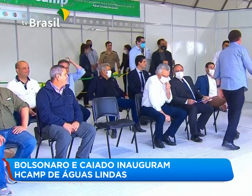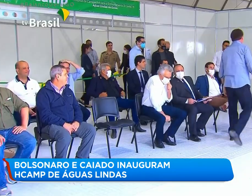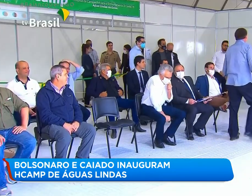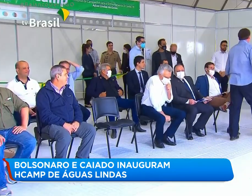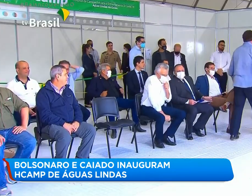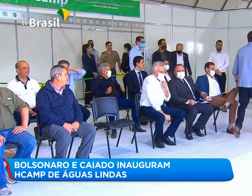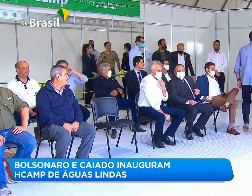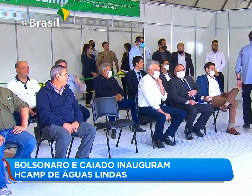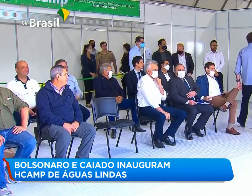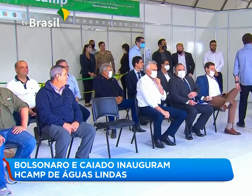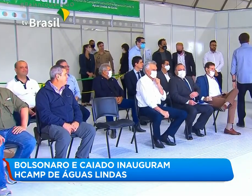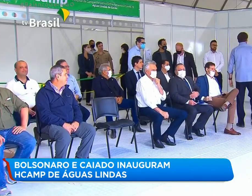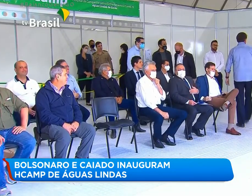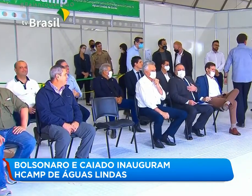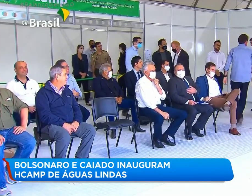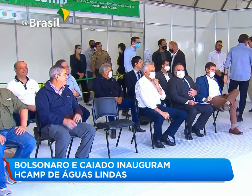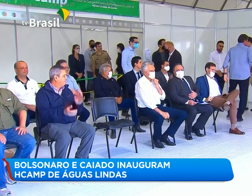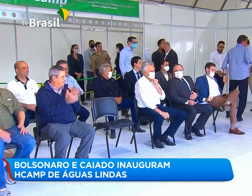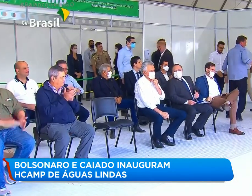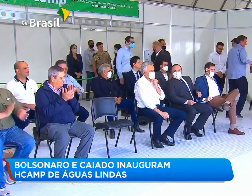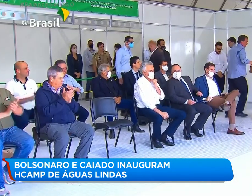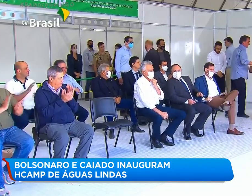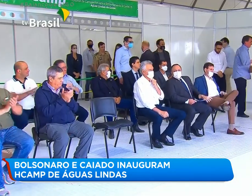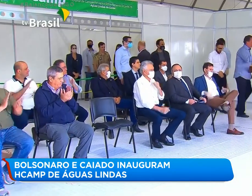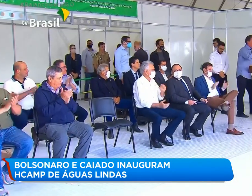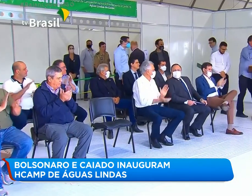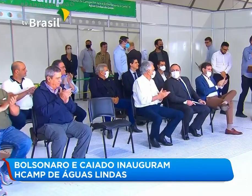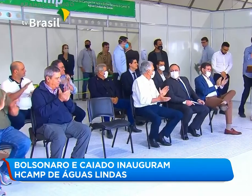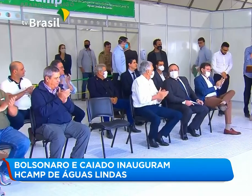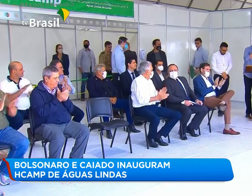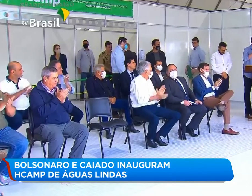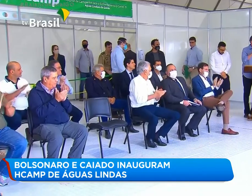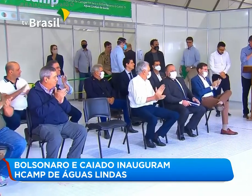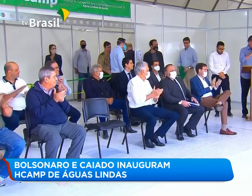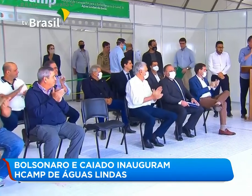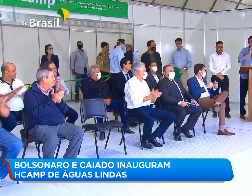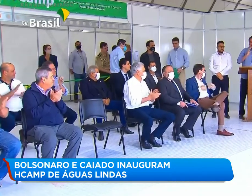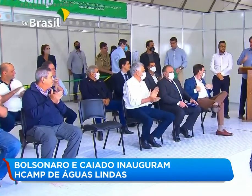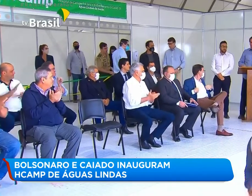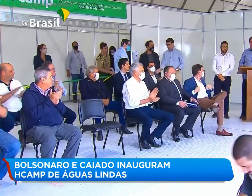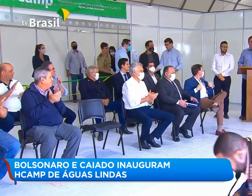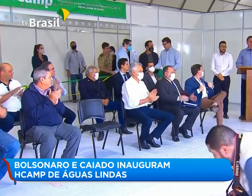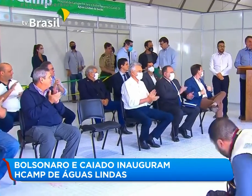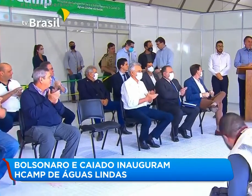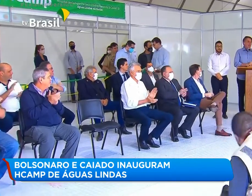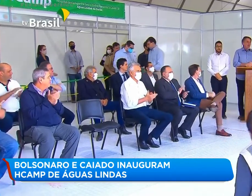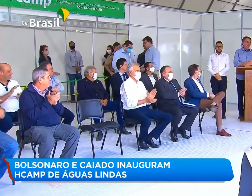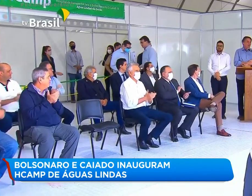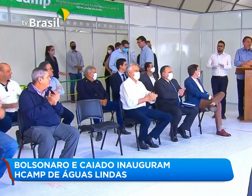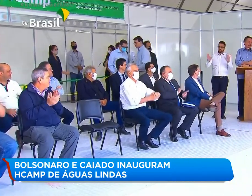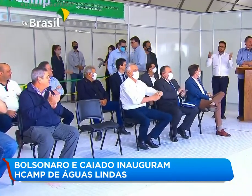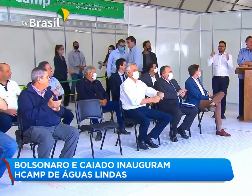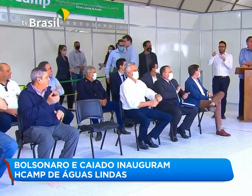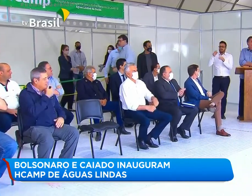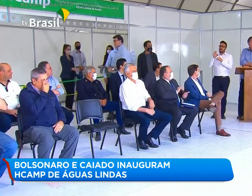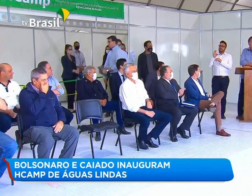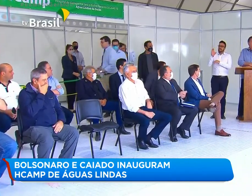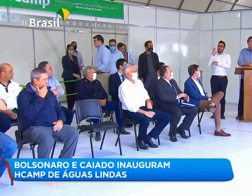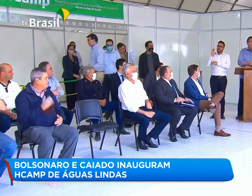presidente deixou claro que se existia qualquer mal-estar, ele ficou para trás. Depois de ouvir o